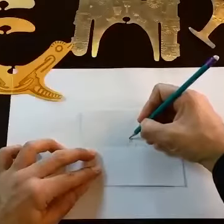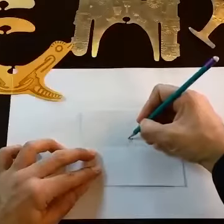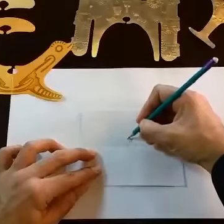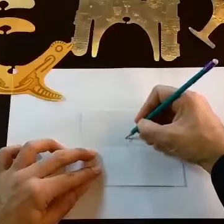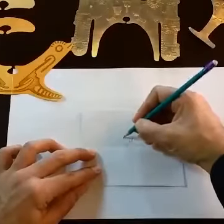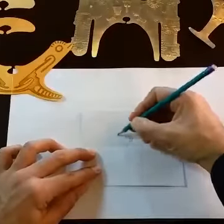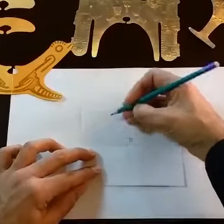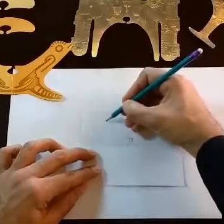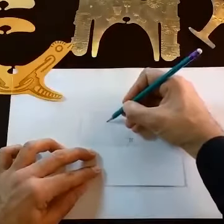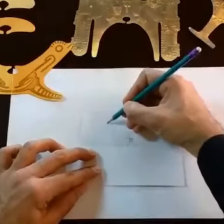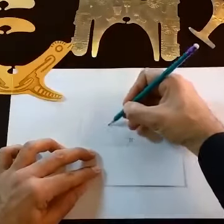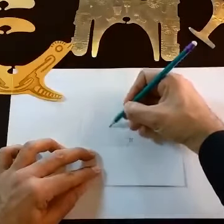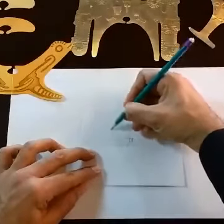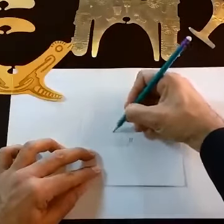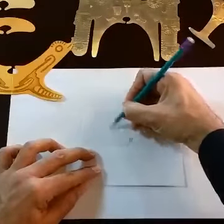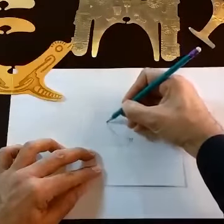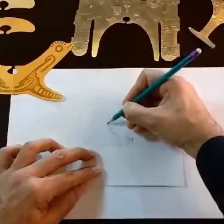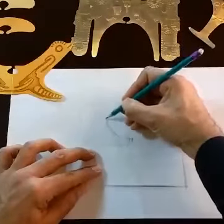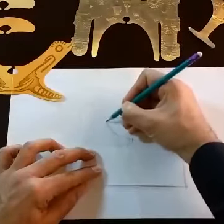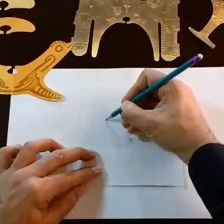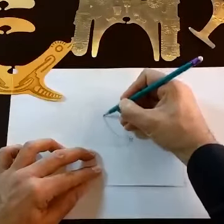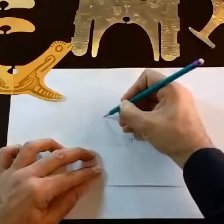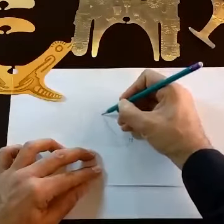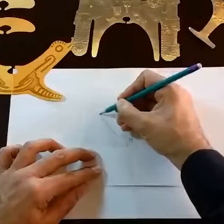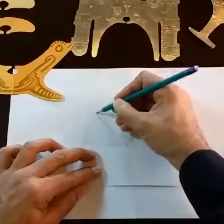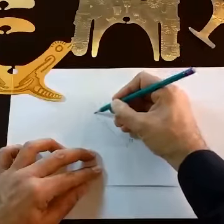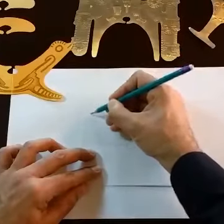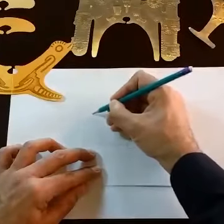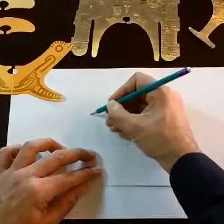Empecemos a dibujar. Lo haremos de un solo lado.